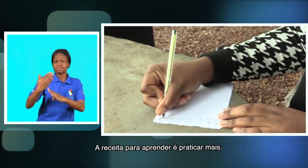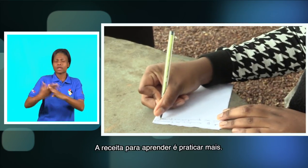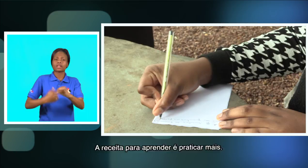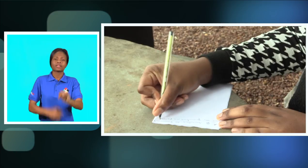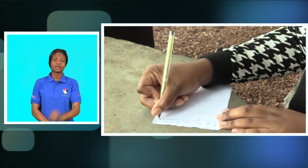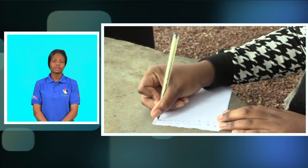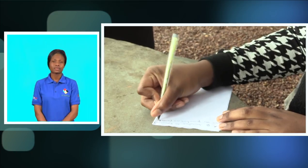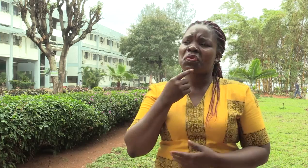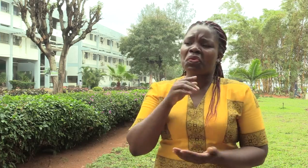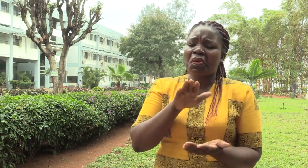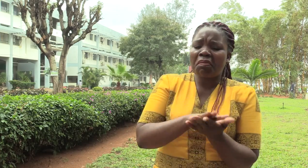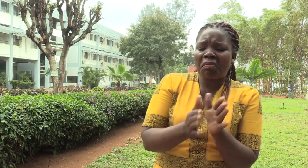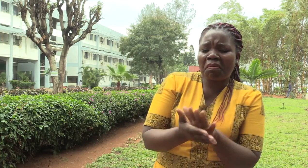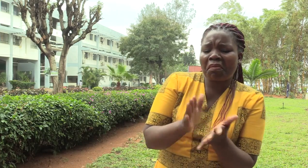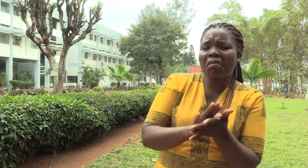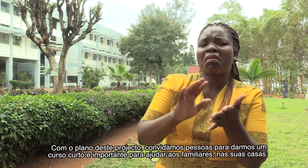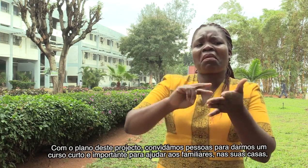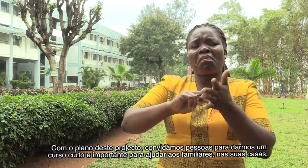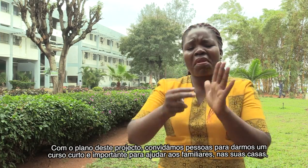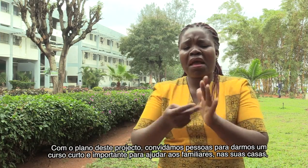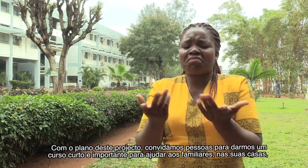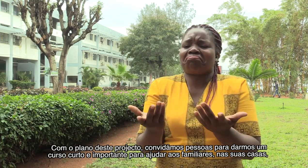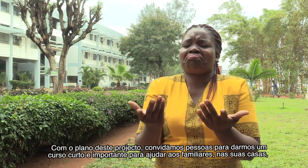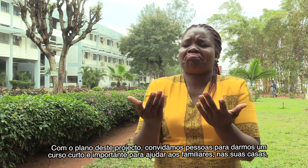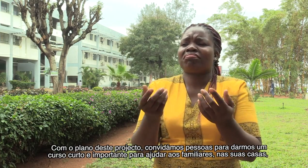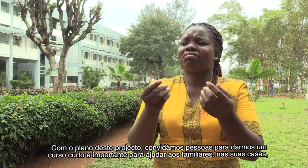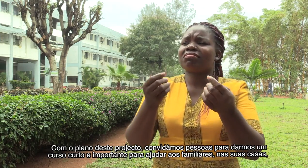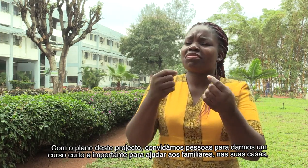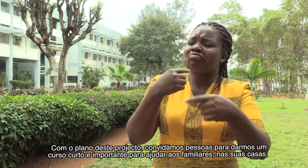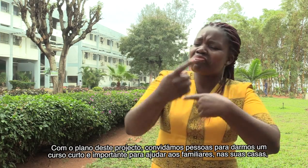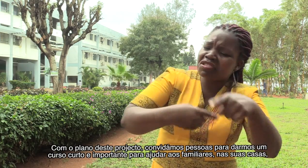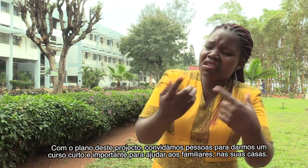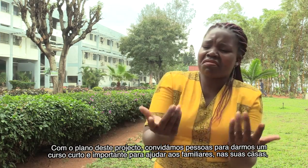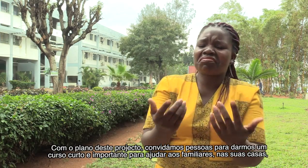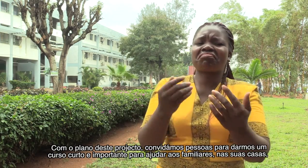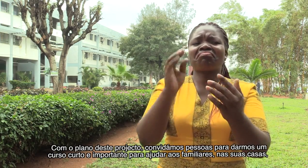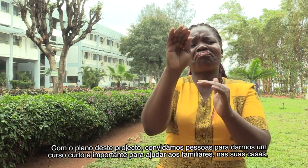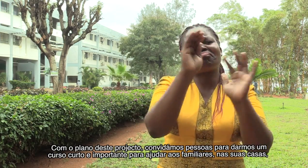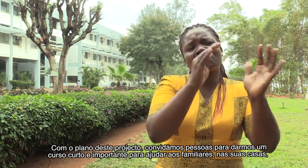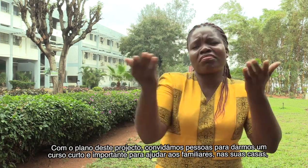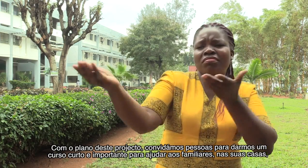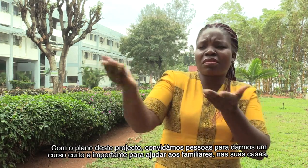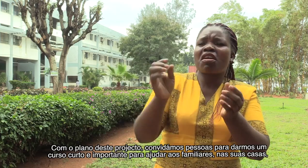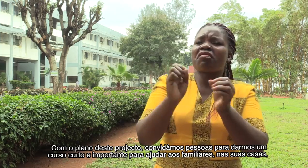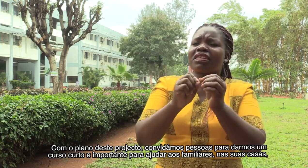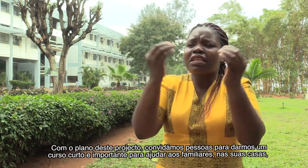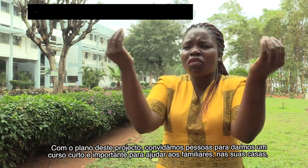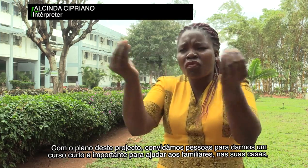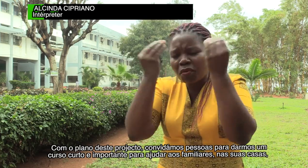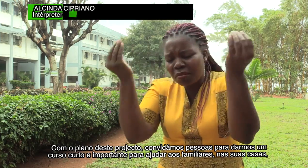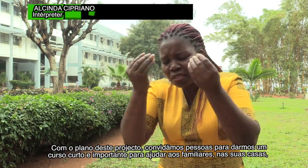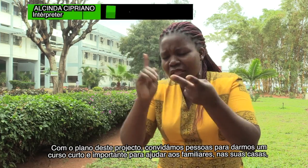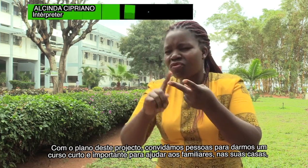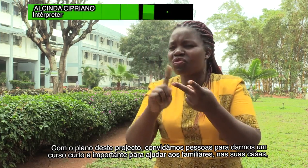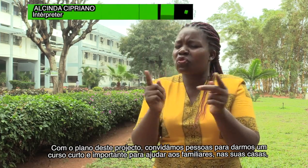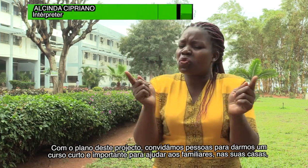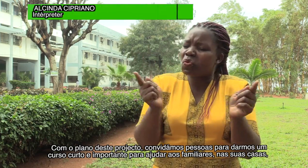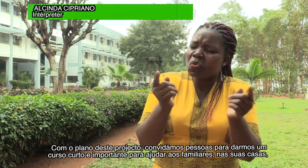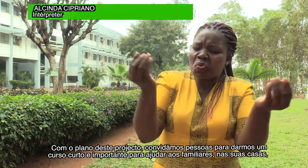mais. Com o plano do projeto, convidamos pessoas para darmos um curso curto e importante para ajudar familiares